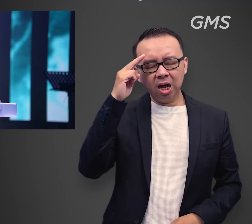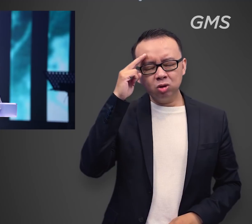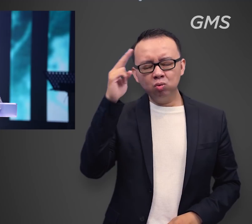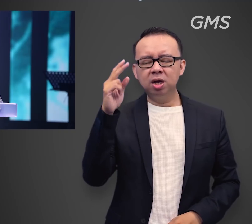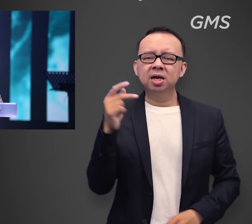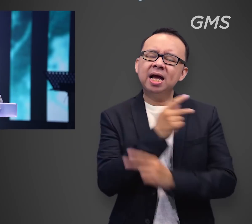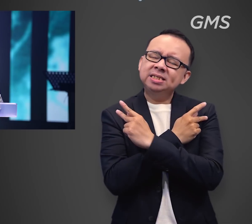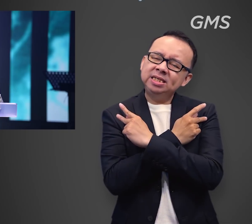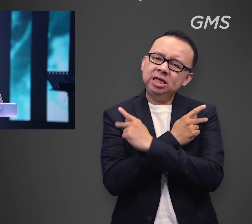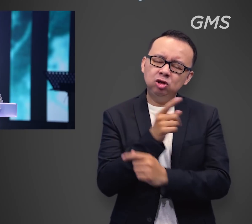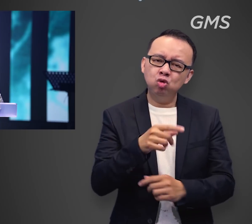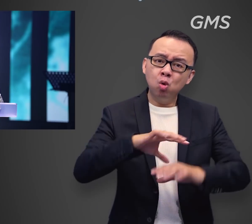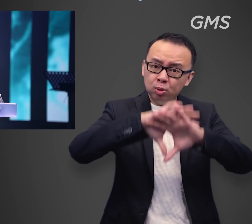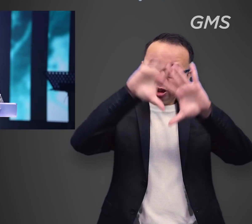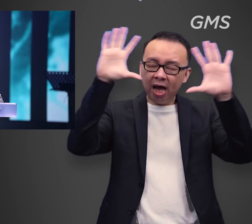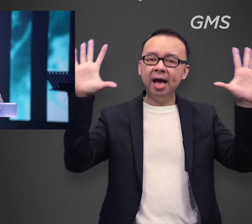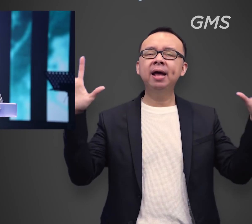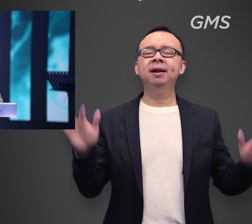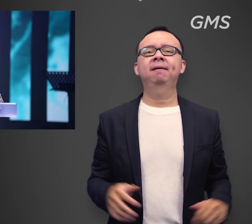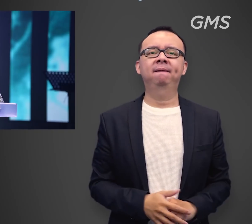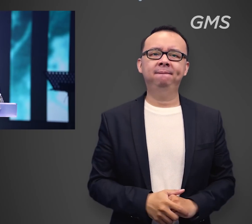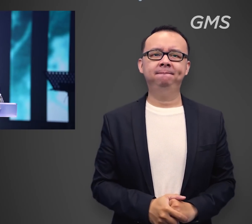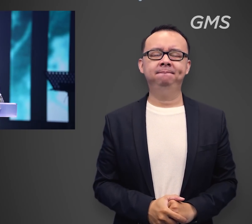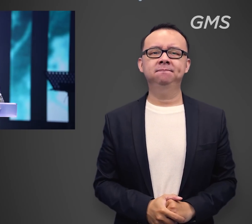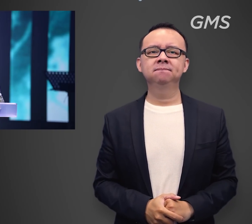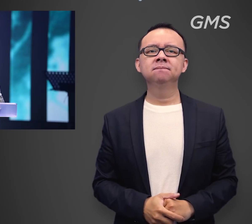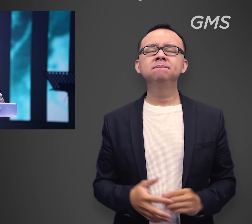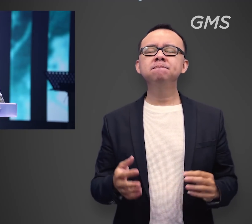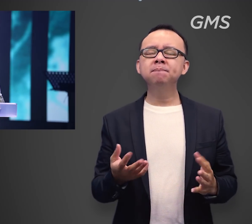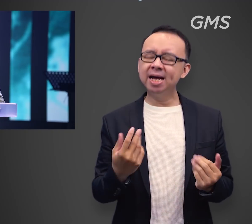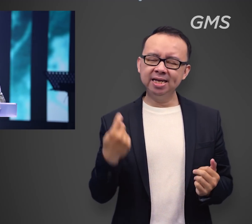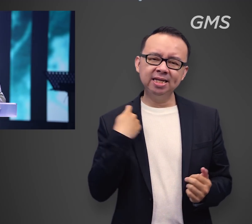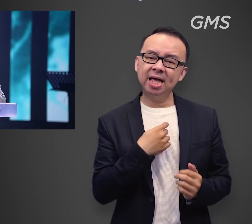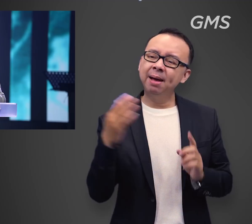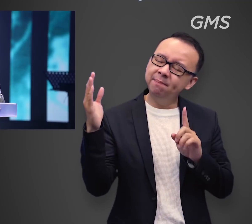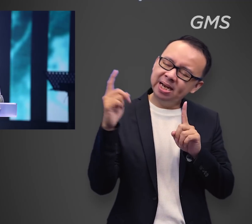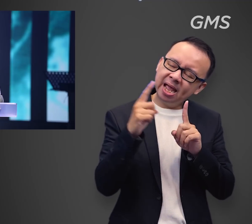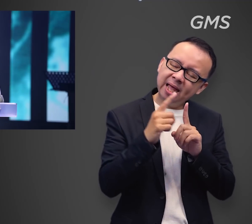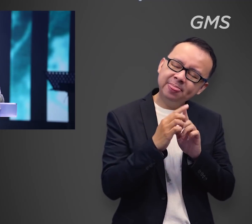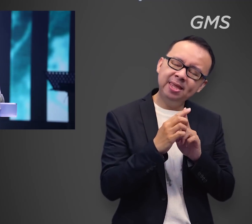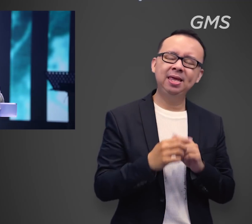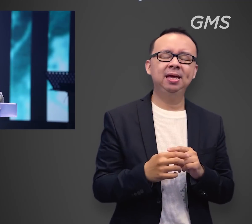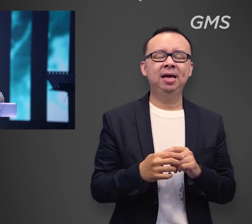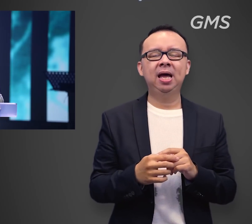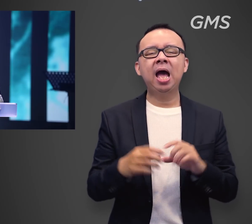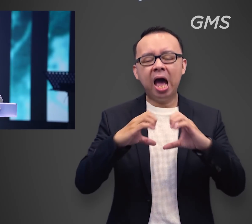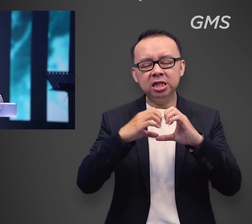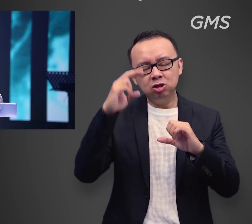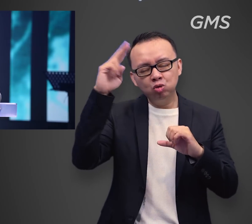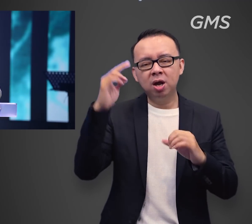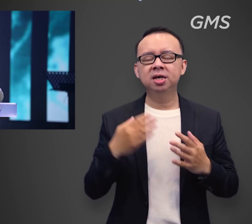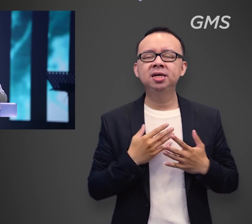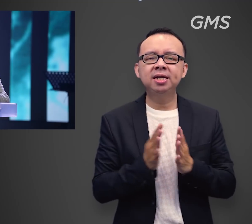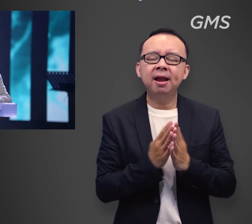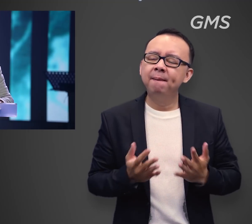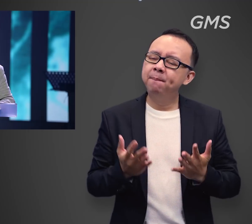besar. Karena mari kita hampiri Tuhan. Dengan hati kita, dengan hidup kita. Mari kita bawa kehidupan kita dengan Tuhan.